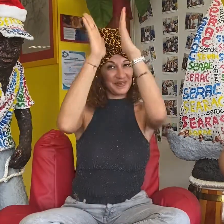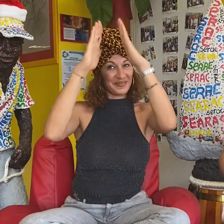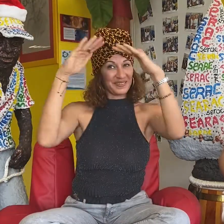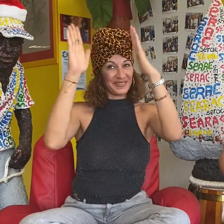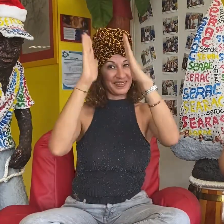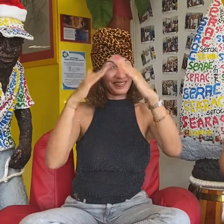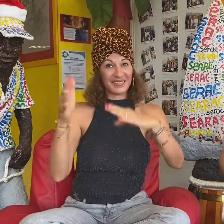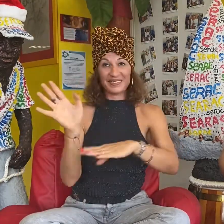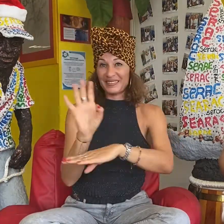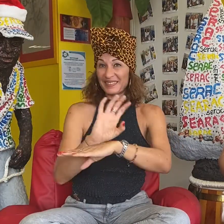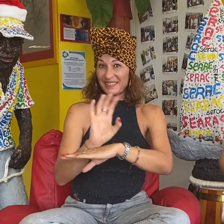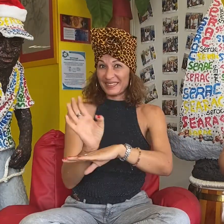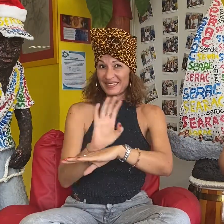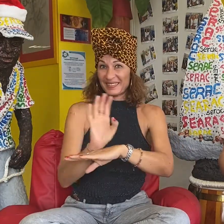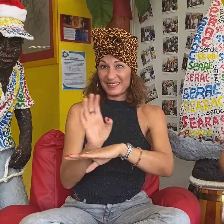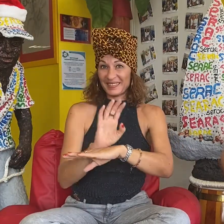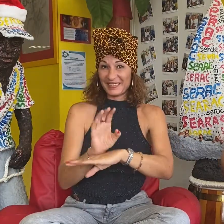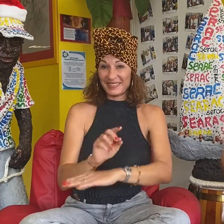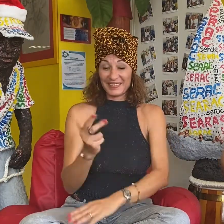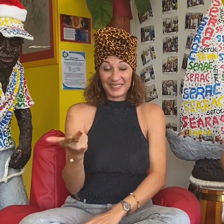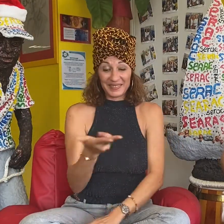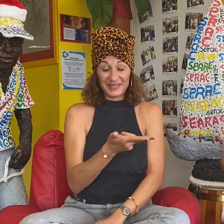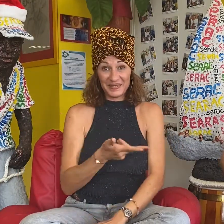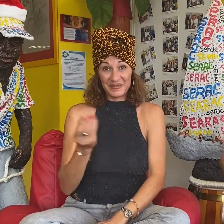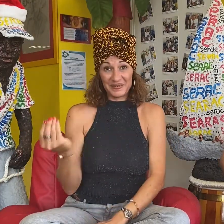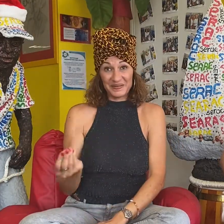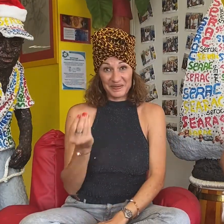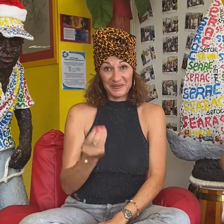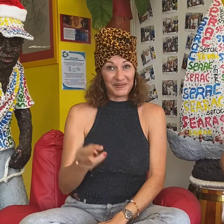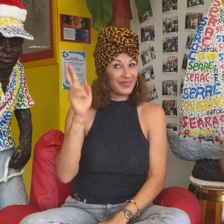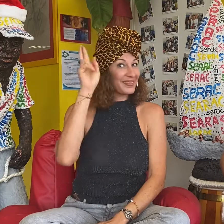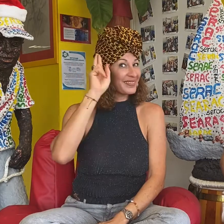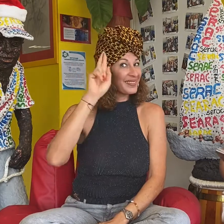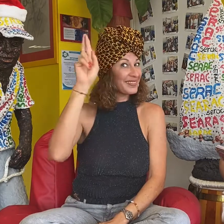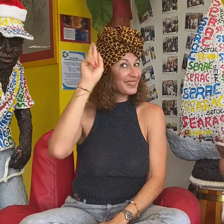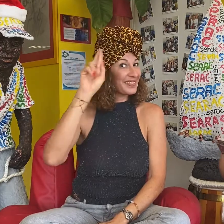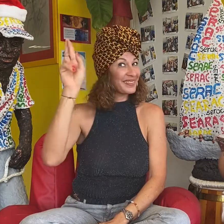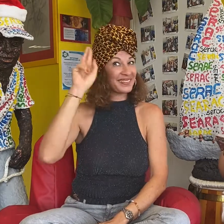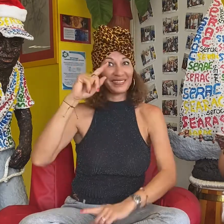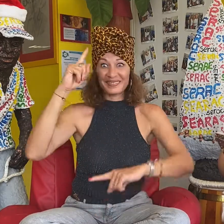Le sapin brille, les enfants rêvent aux cadeaux.